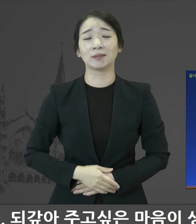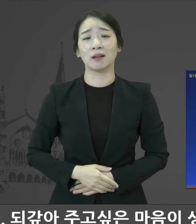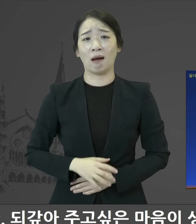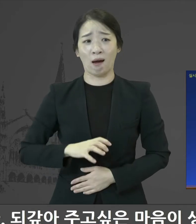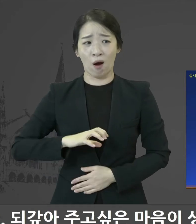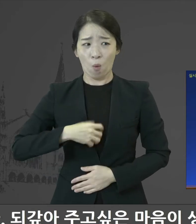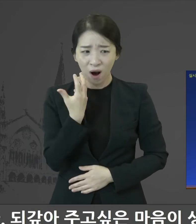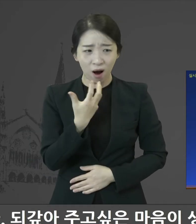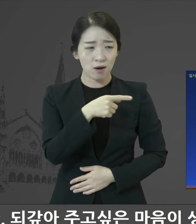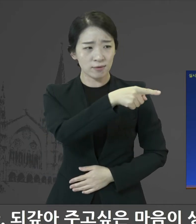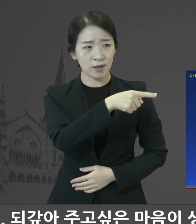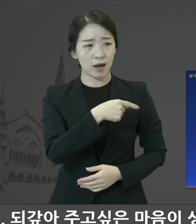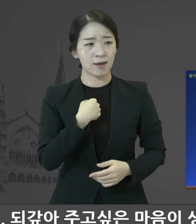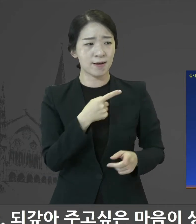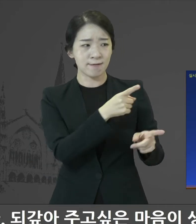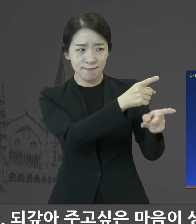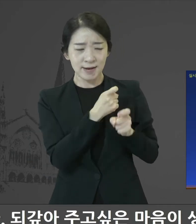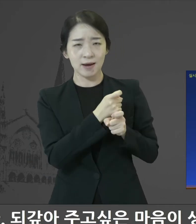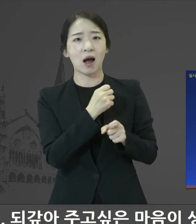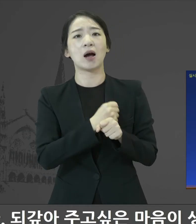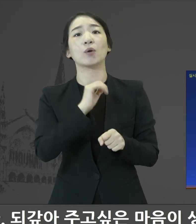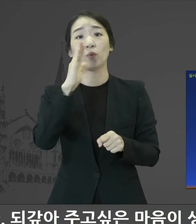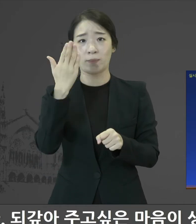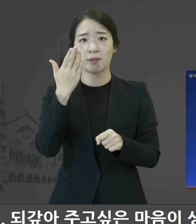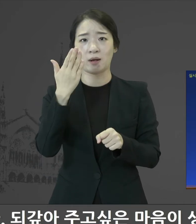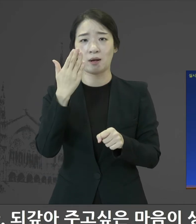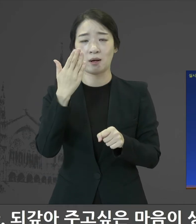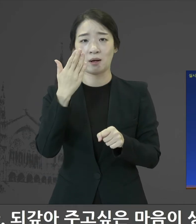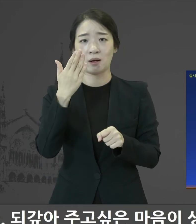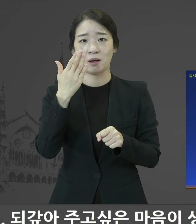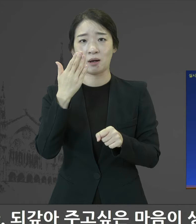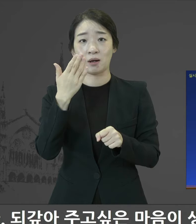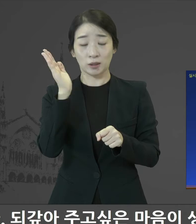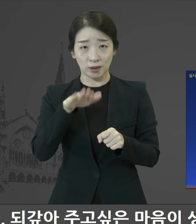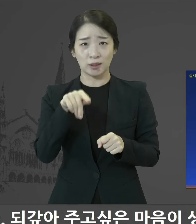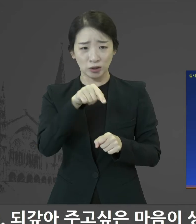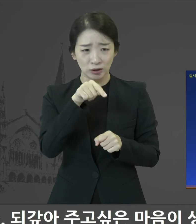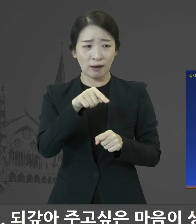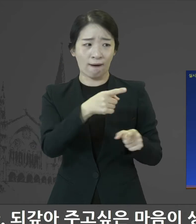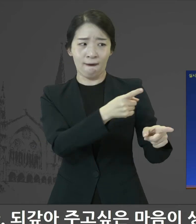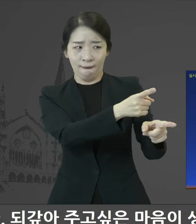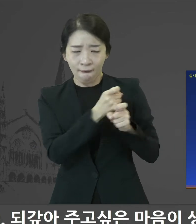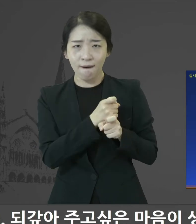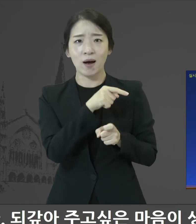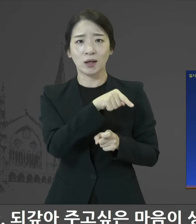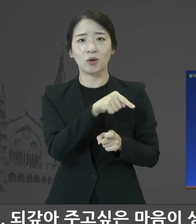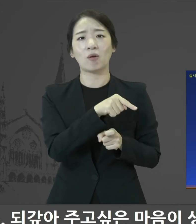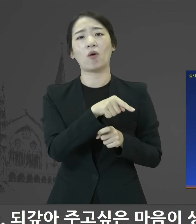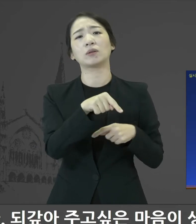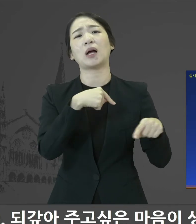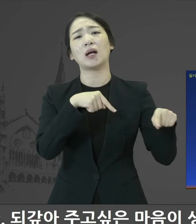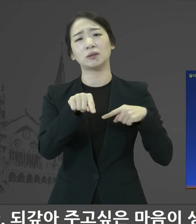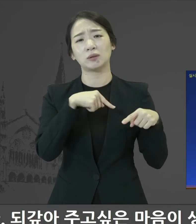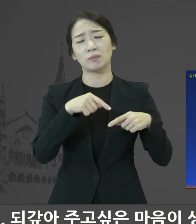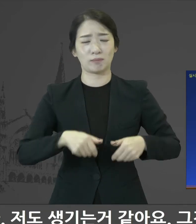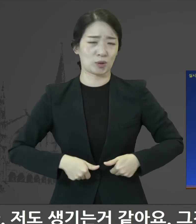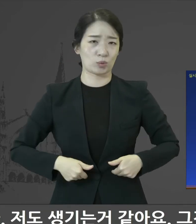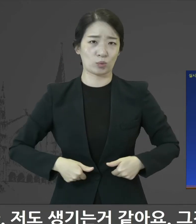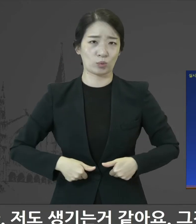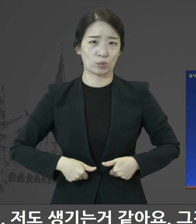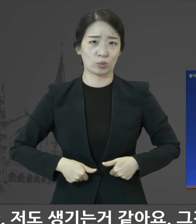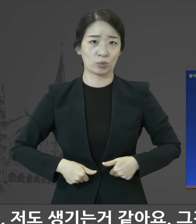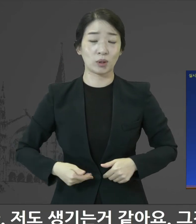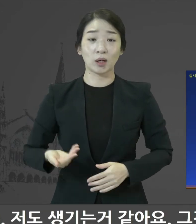생겨요. 저도 생기는 것 같아요. 근데 그걸 다스려야 돼요. 근데 노함이란 말 있잖아요.